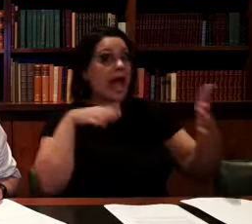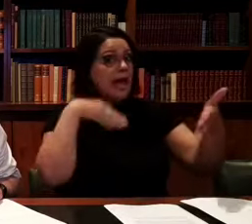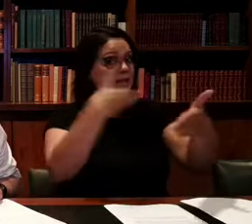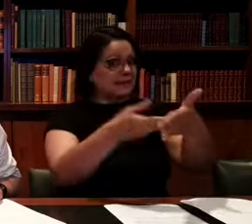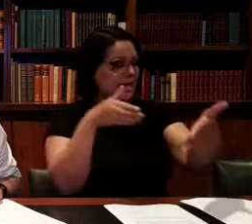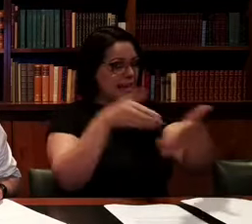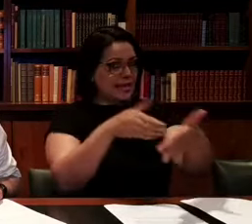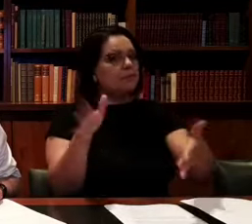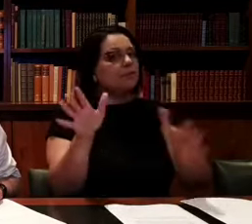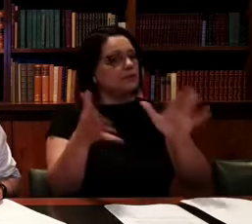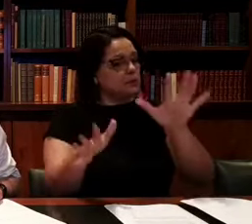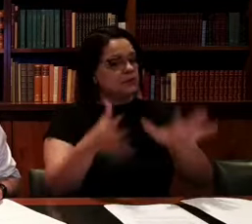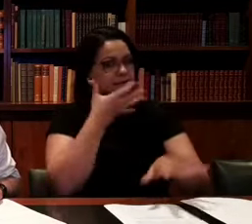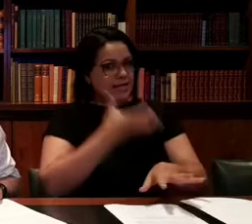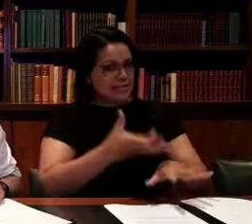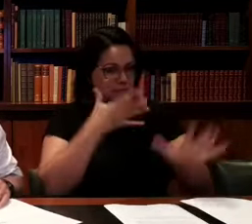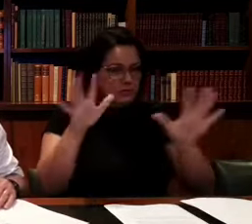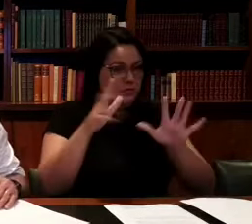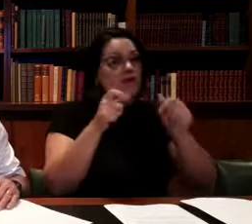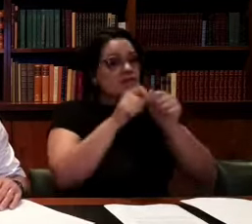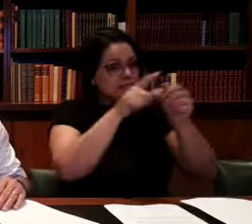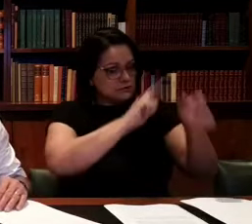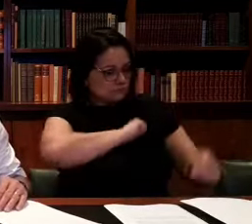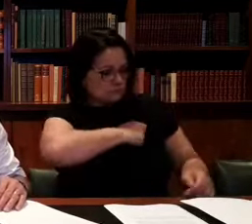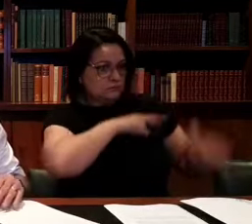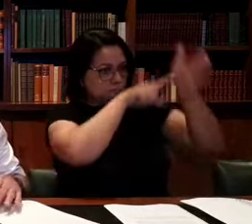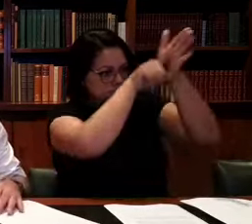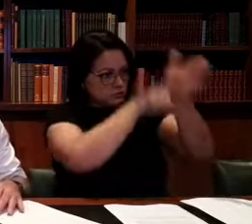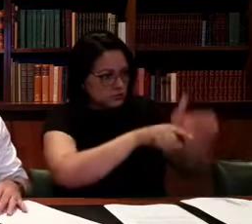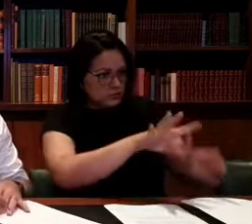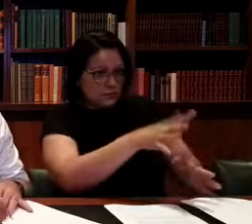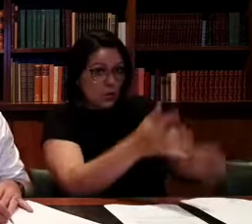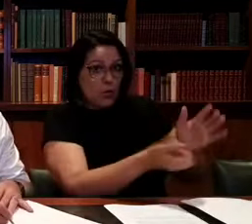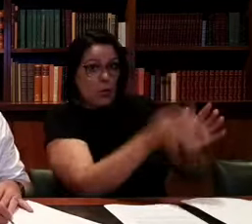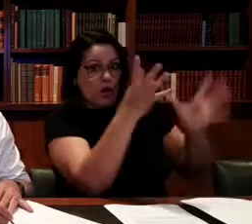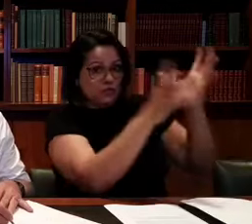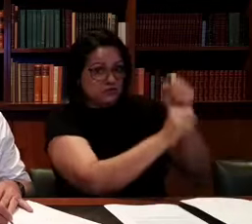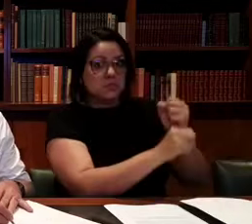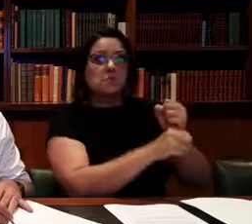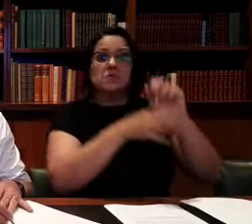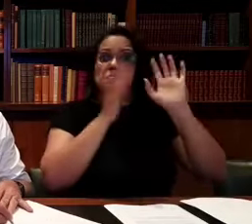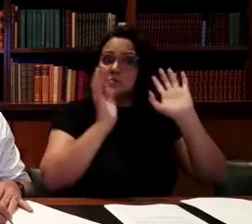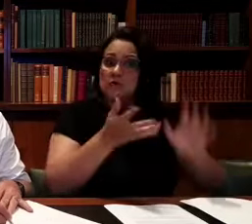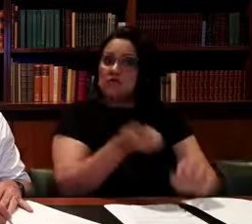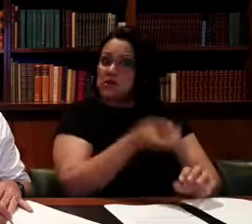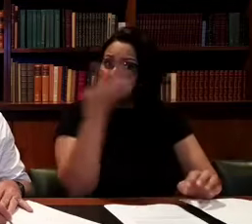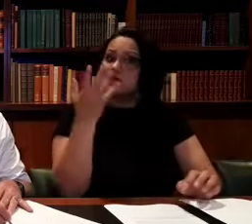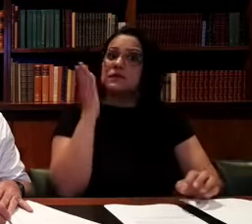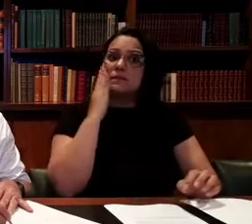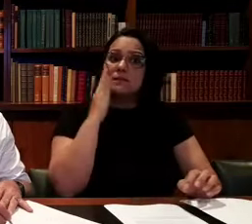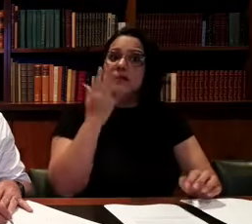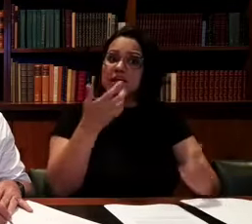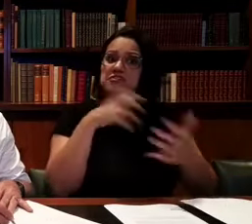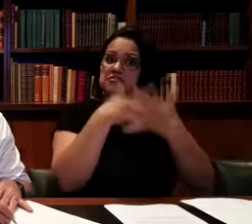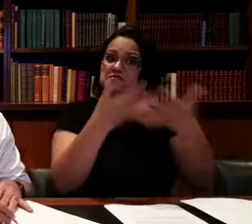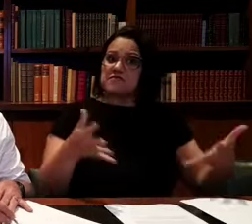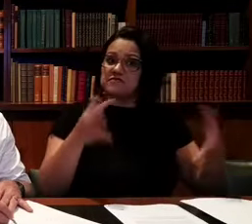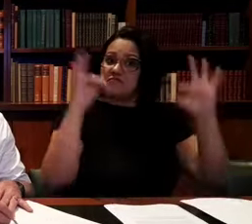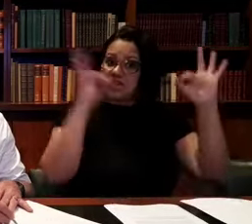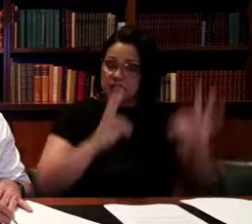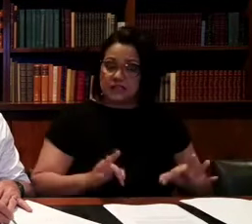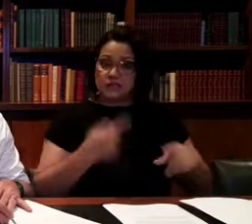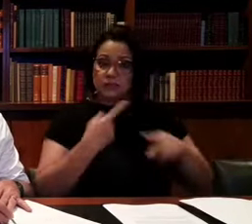é uma prévia né em dezembro nós vamos auditar o valor exato mas é um número é muito bacana para nós comemorarmos